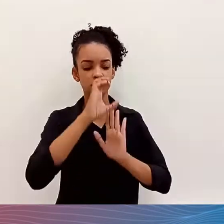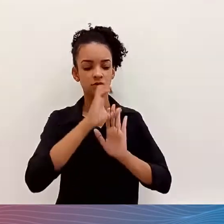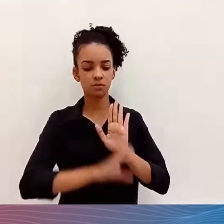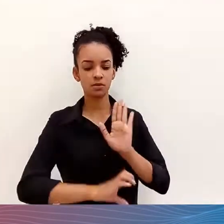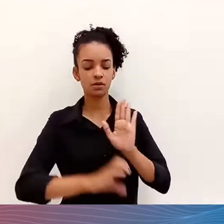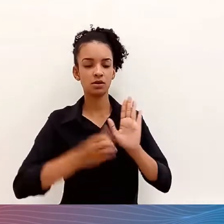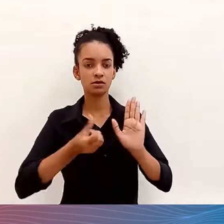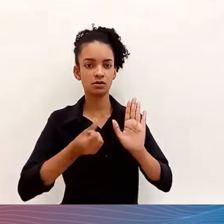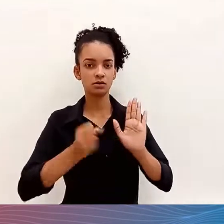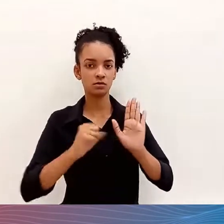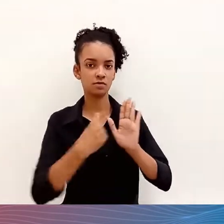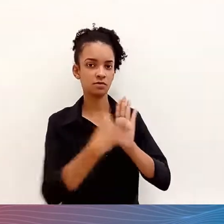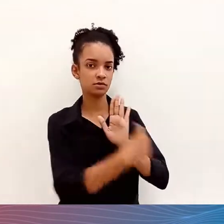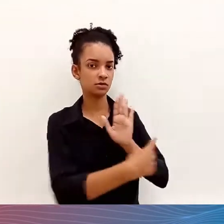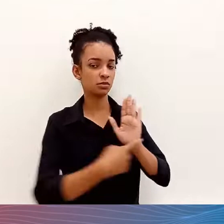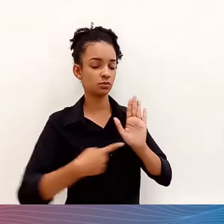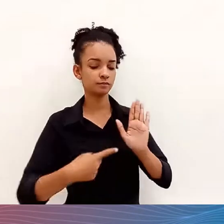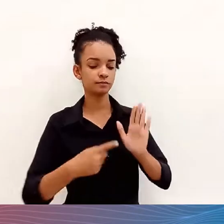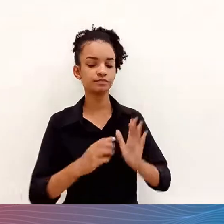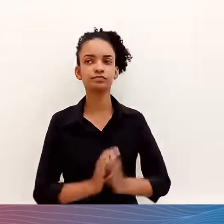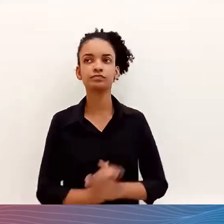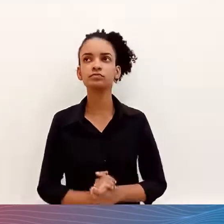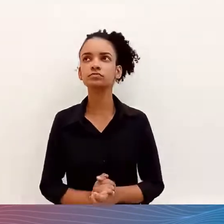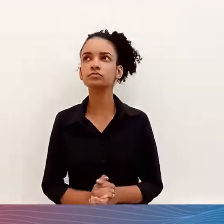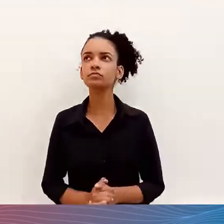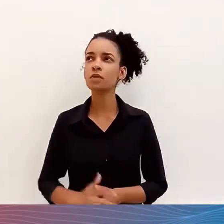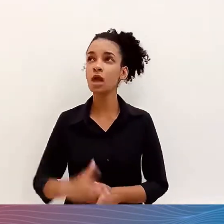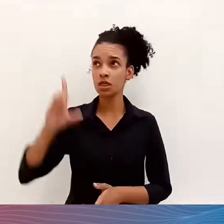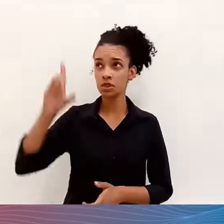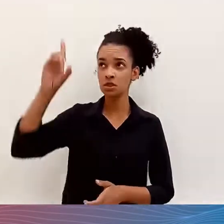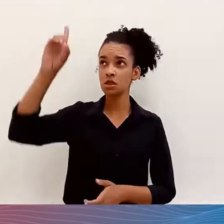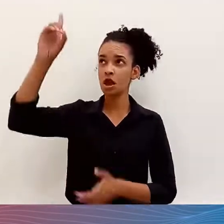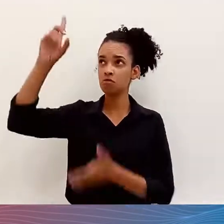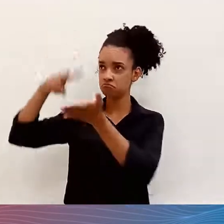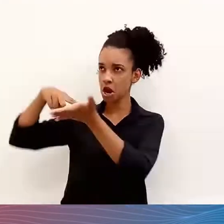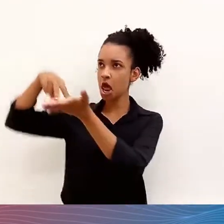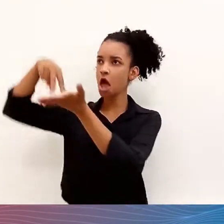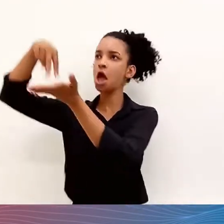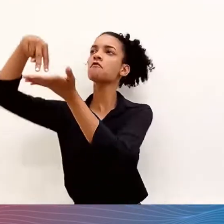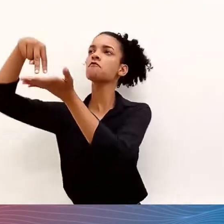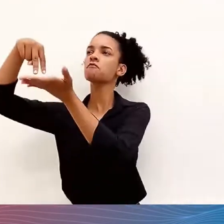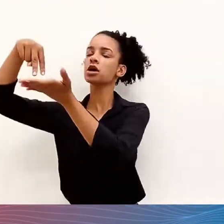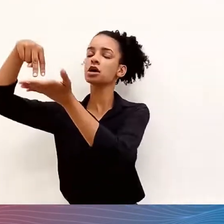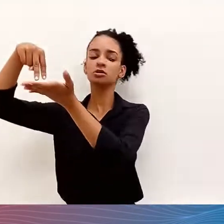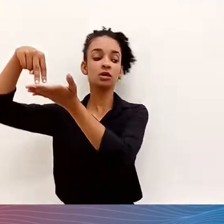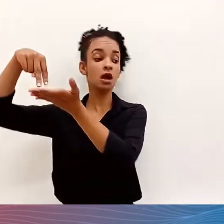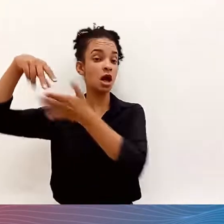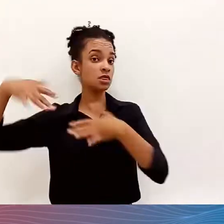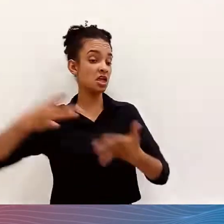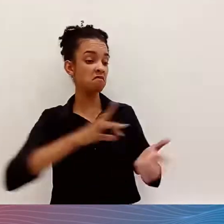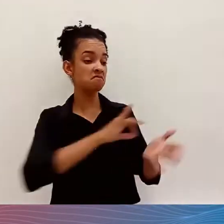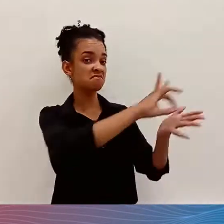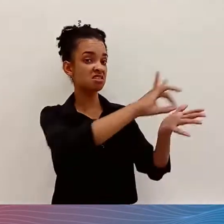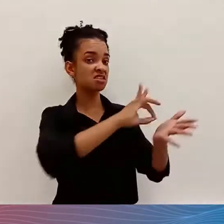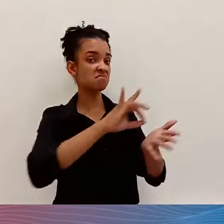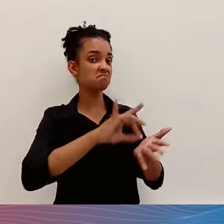Deus, dispersam-se os seus inimigos. O que quer dizer isso? Quando a arca é